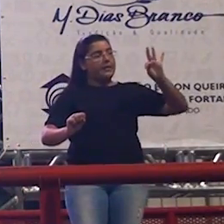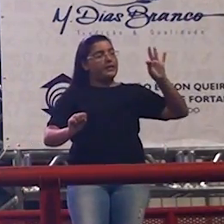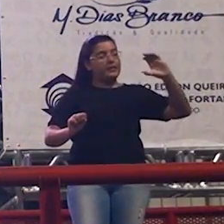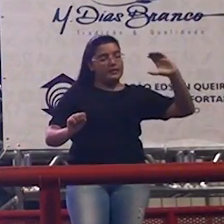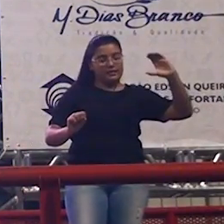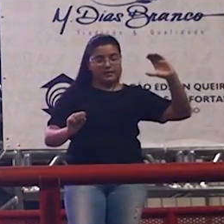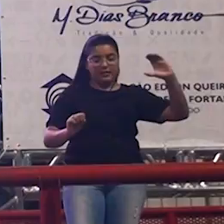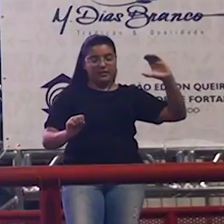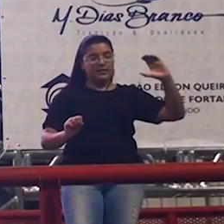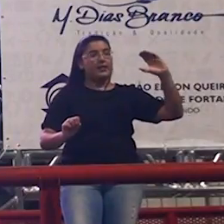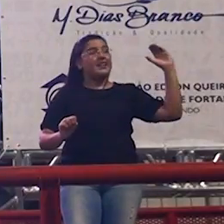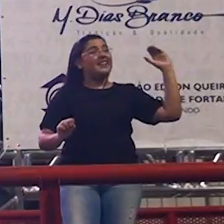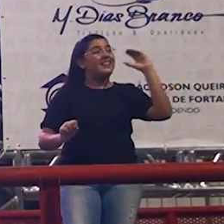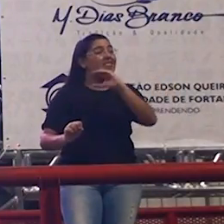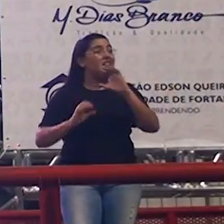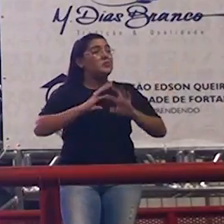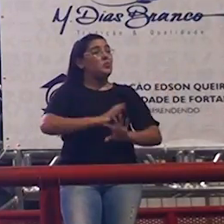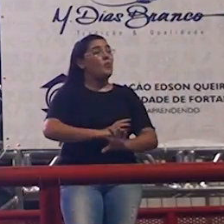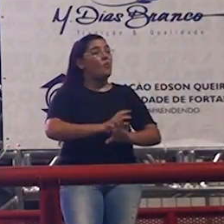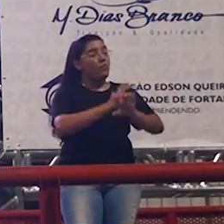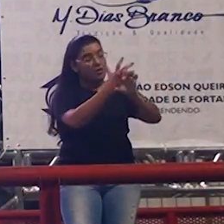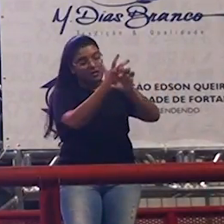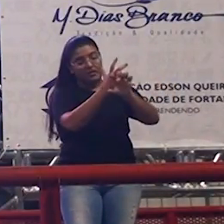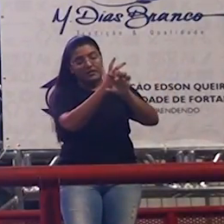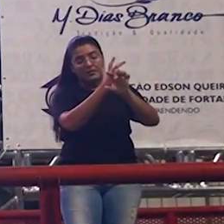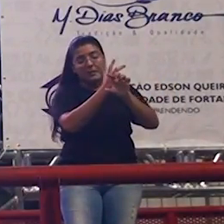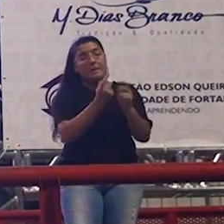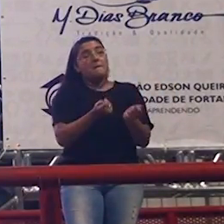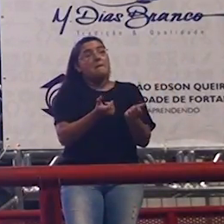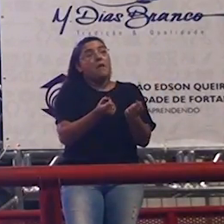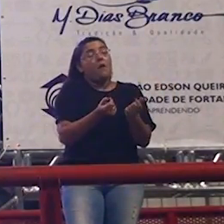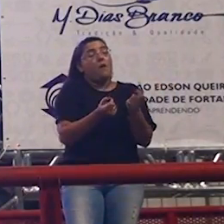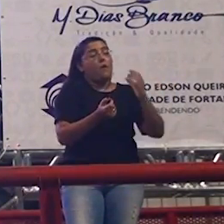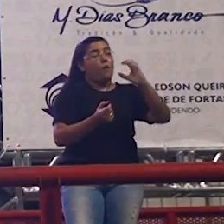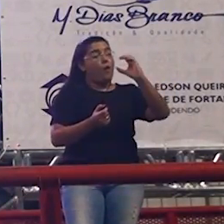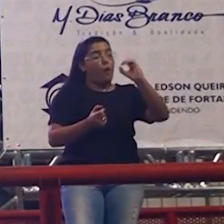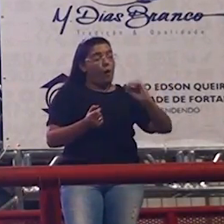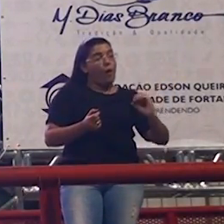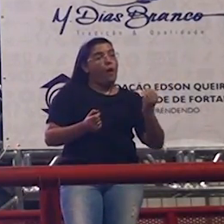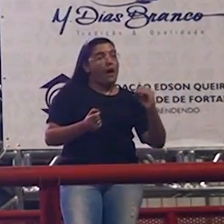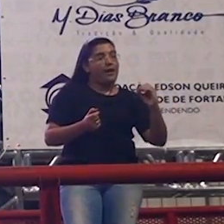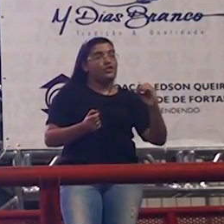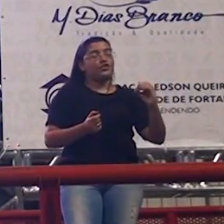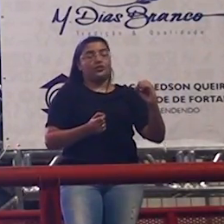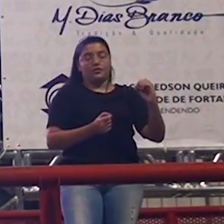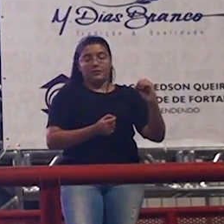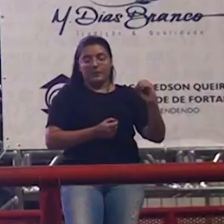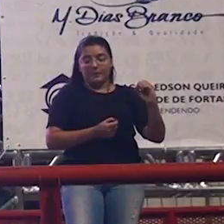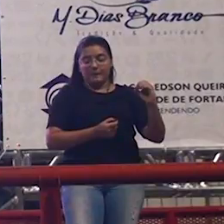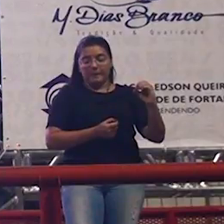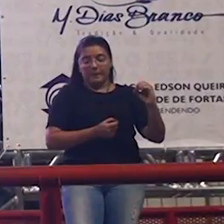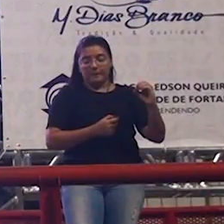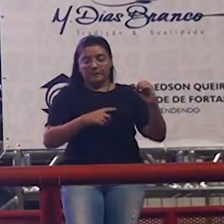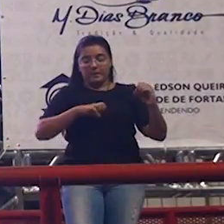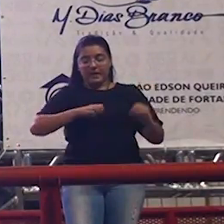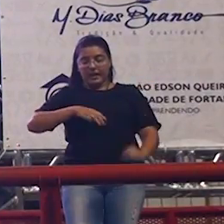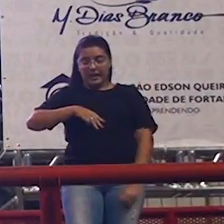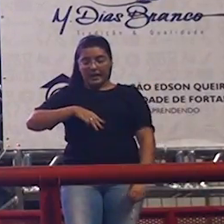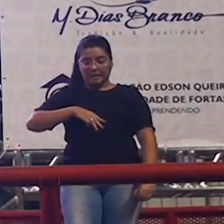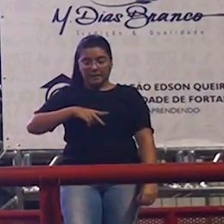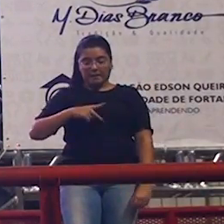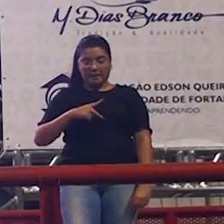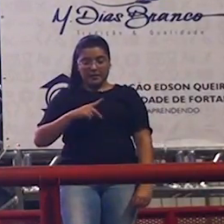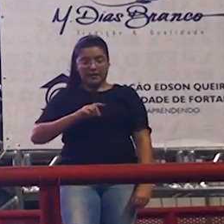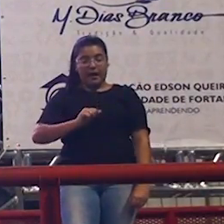MTC é quente e seca. Atua muito pouco no extremo oeste do Brasil. A MPA